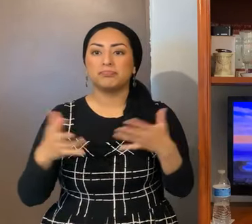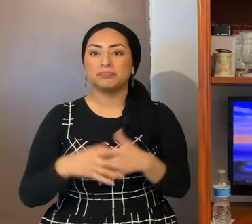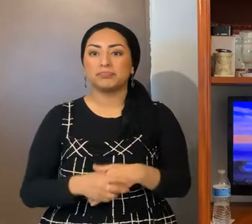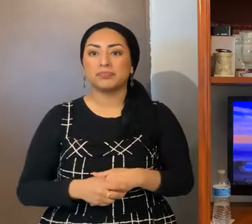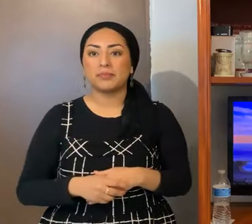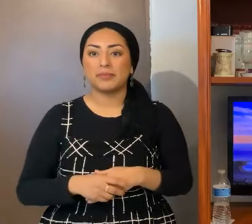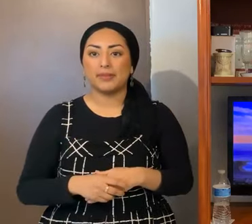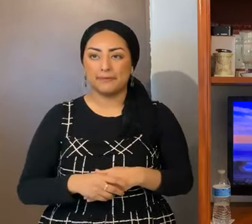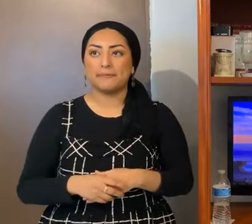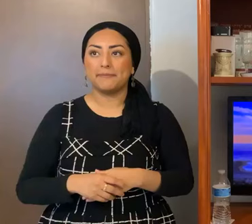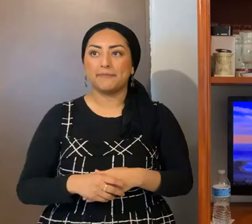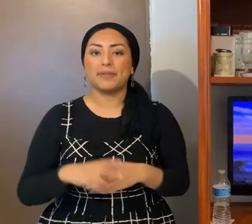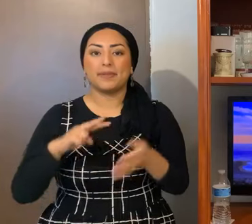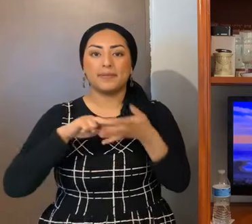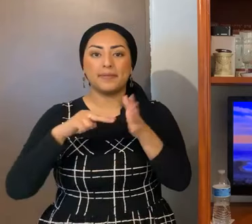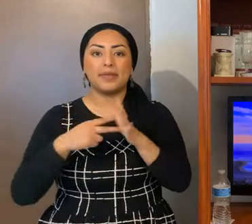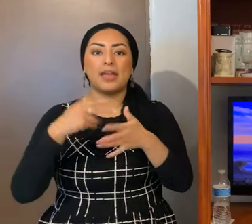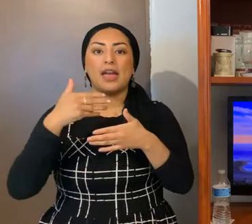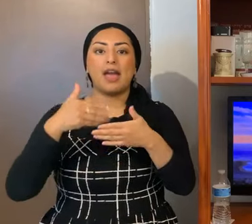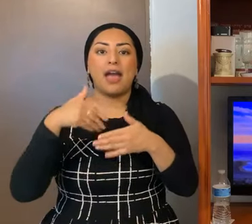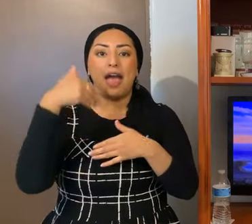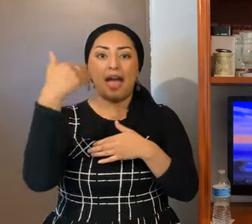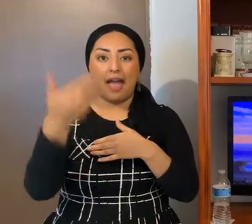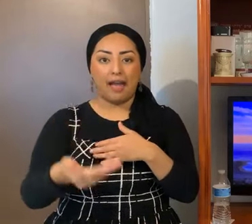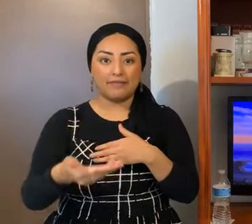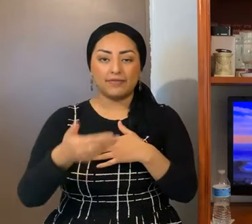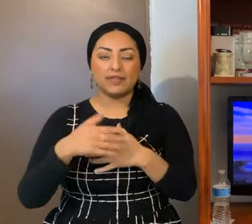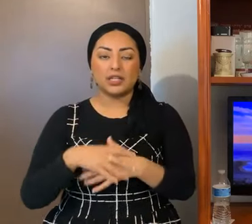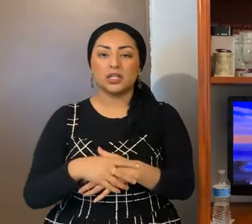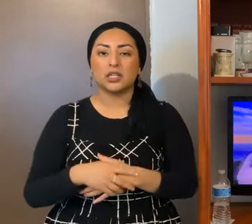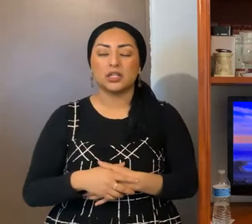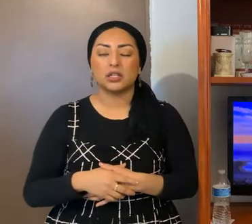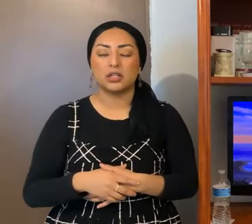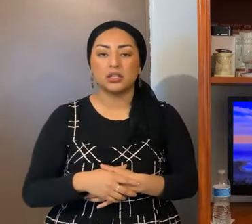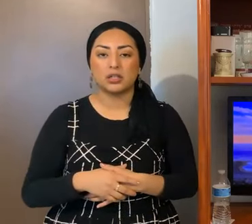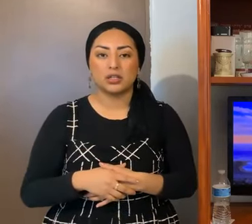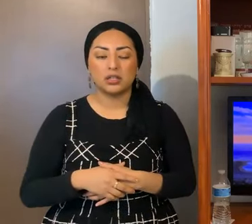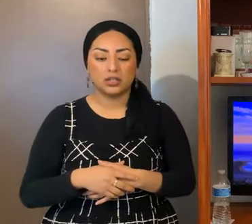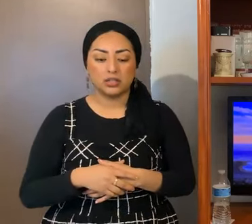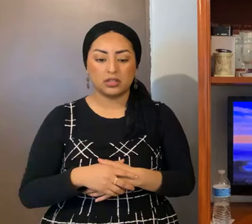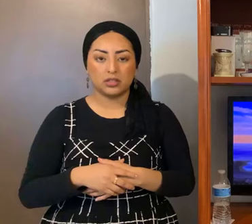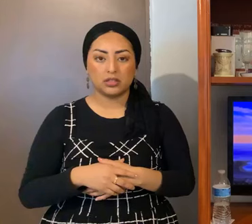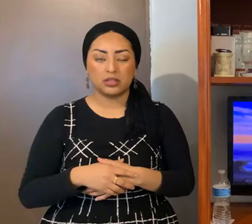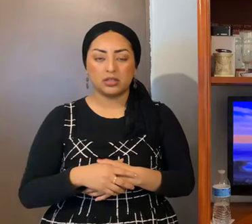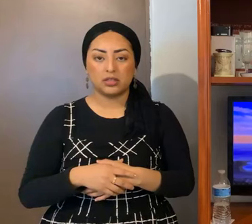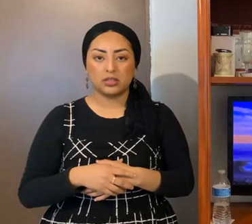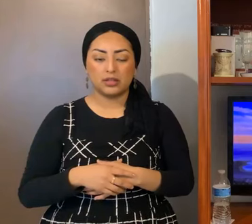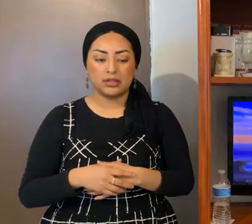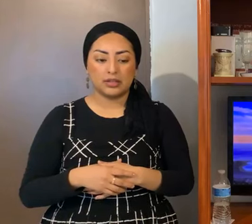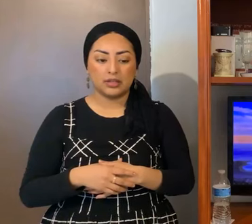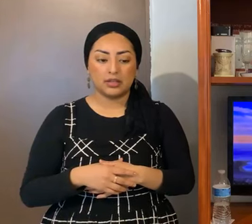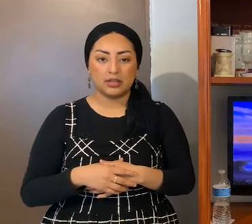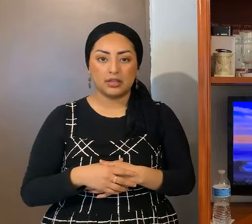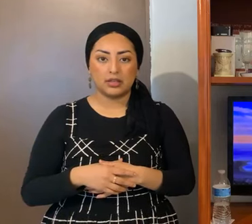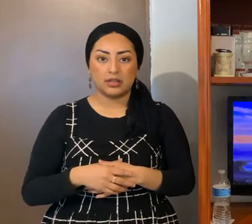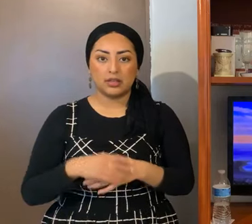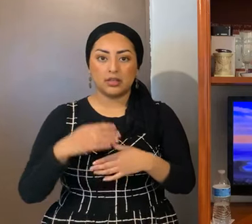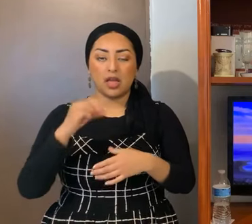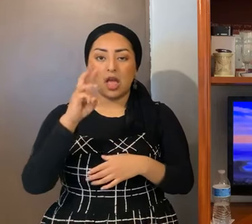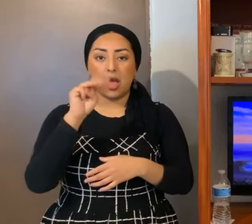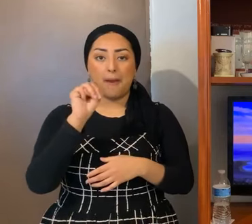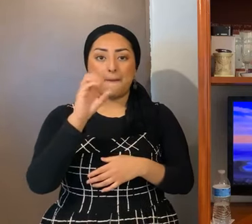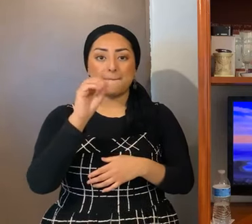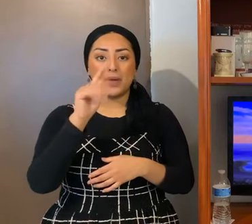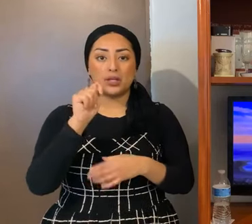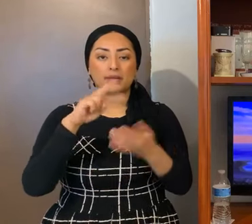Aharei? Aharei es después, deriva de Aharkaj, que quiere decir después, ¿sí? Y Mot